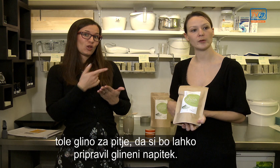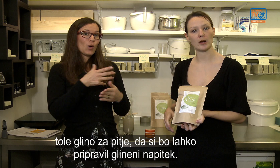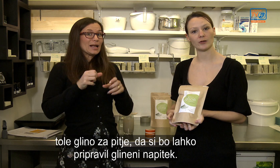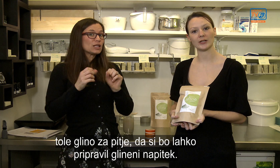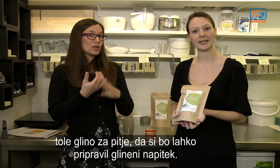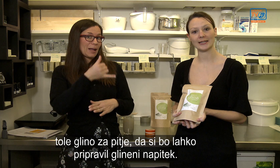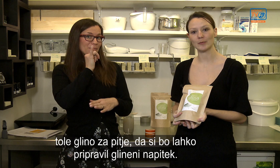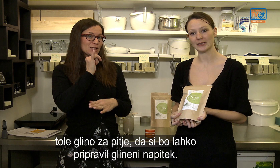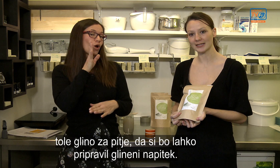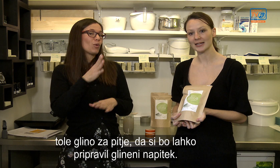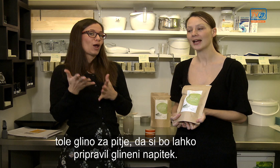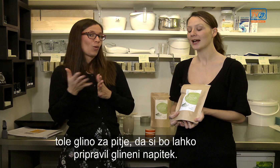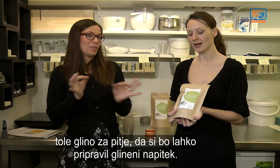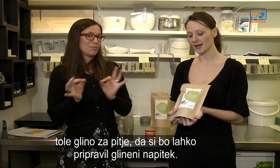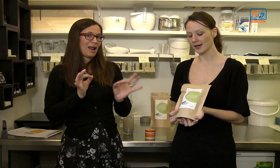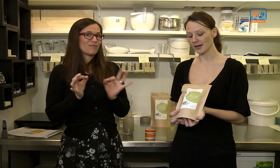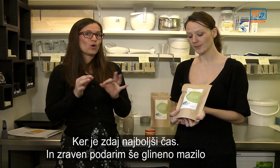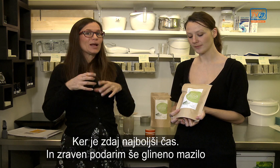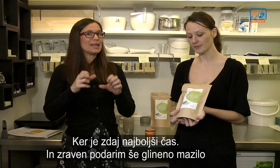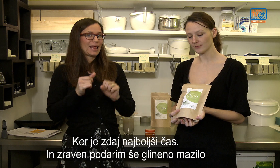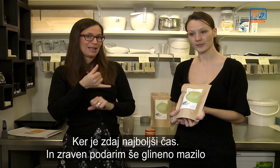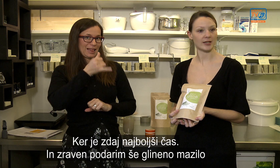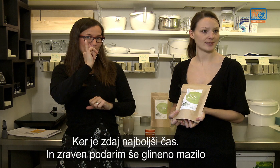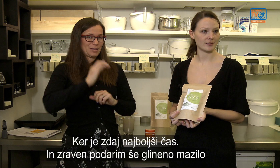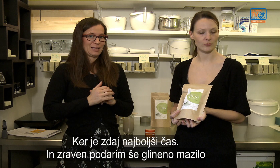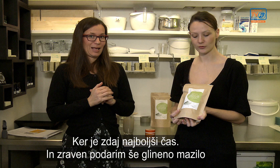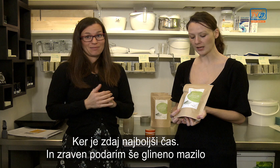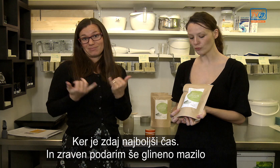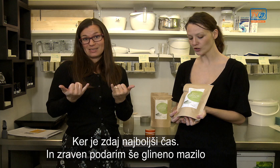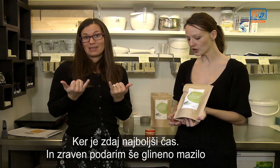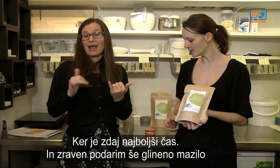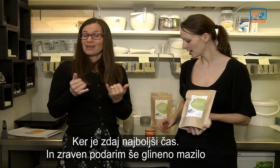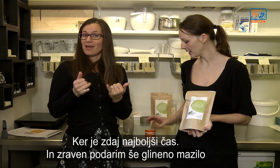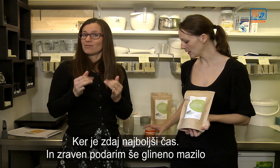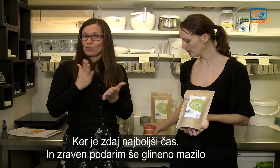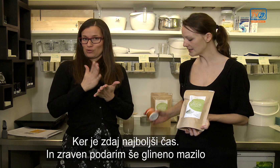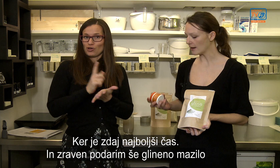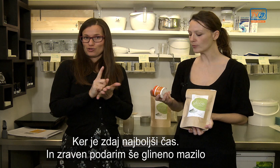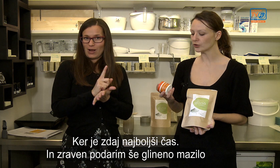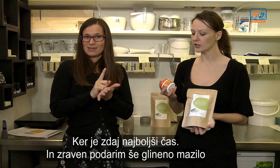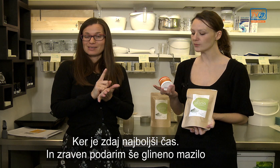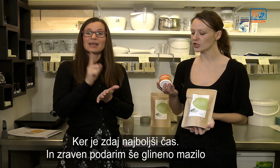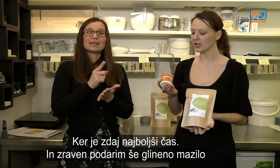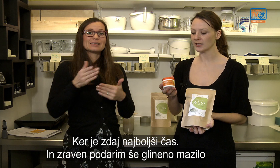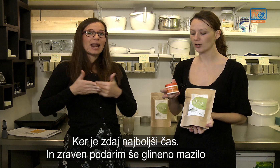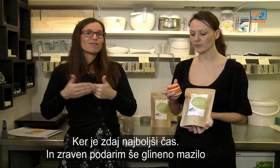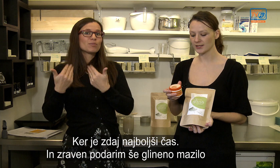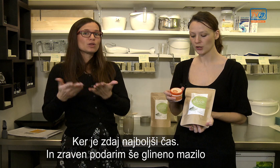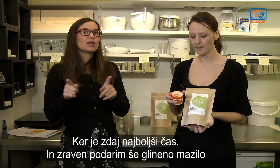pripravljal glineni napitek, ker je zdaj trenutno najboljši čas. In pa zraven podelim še glineno mazilo